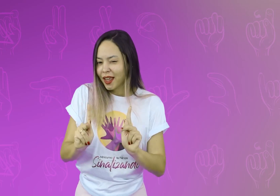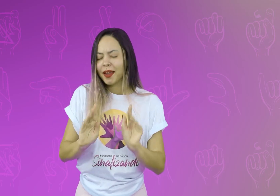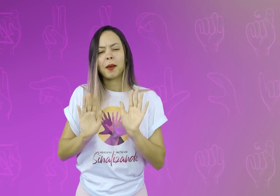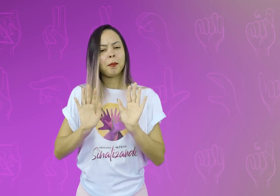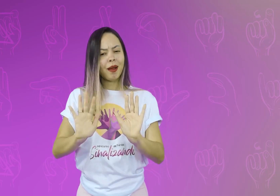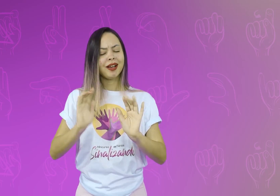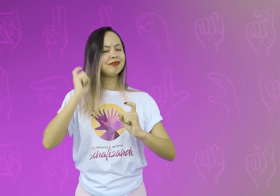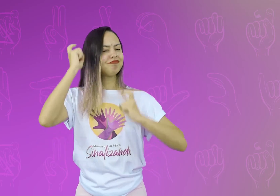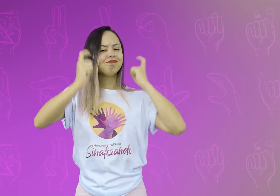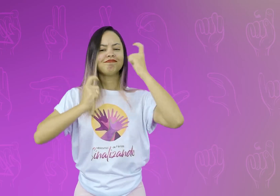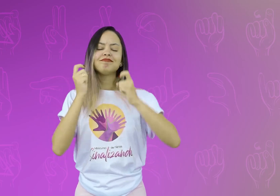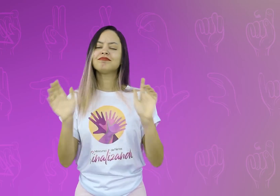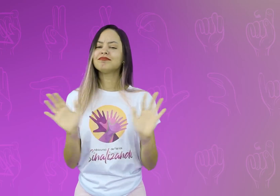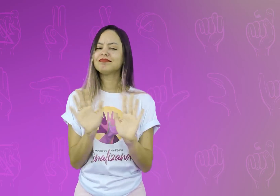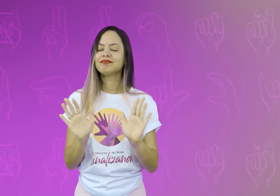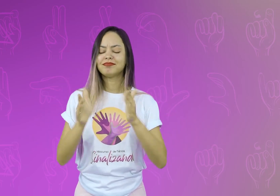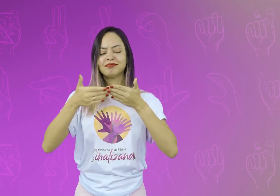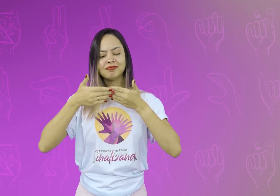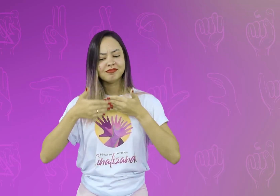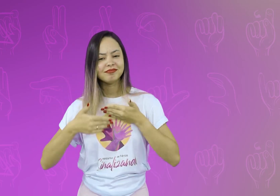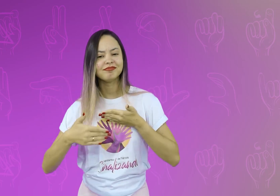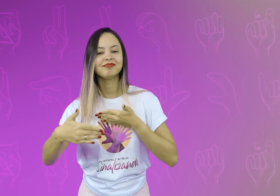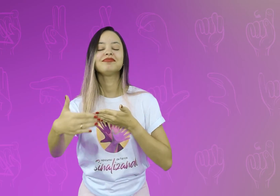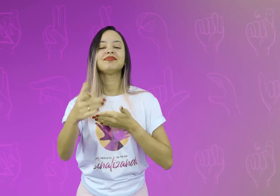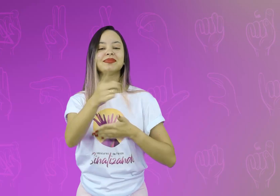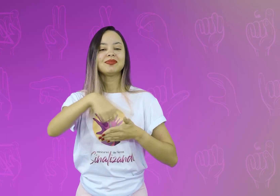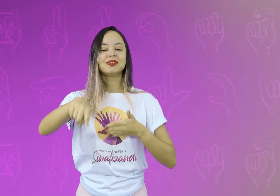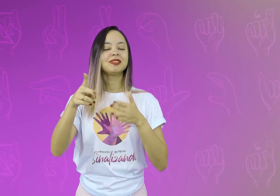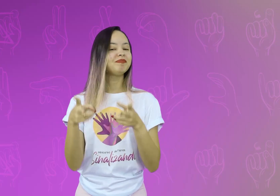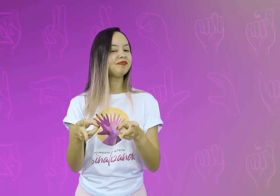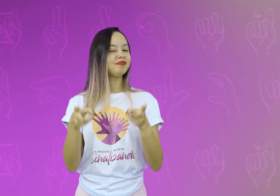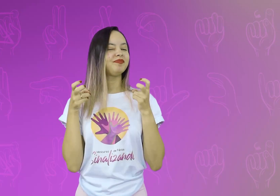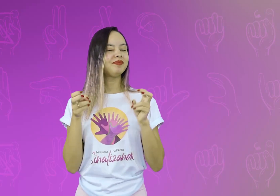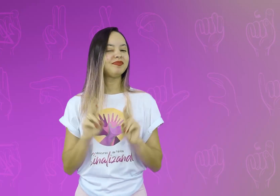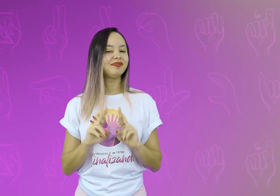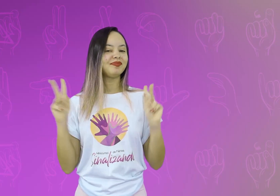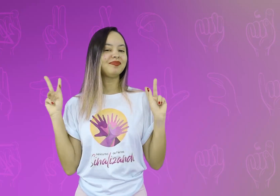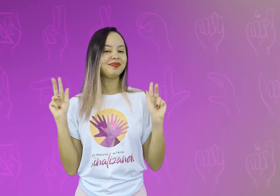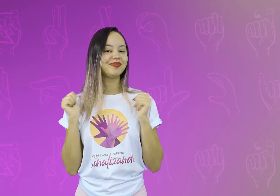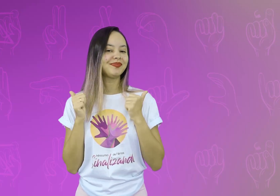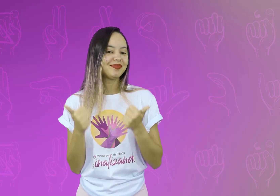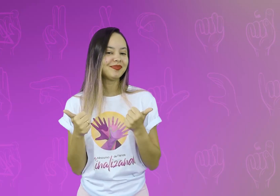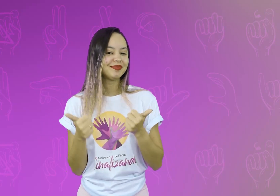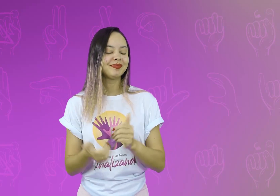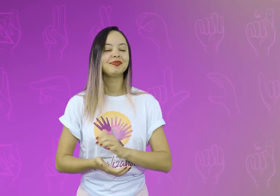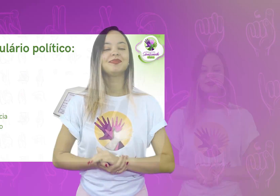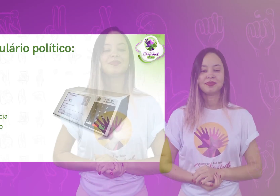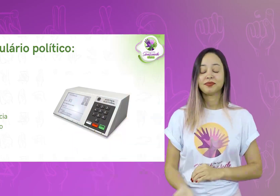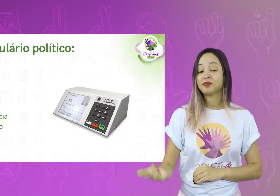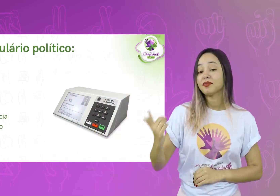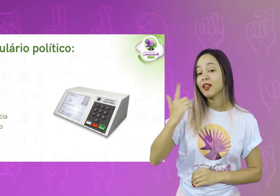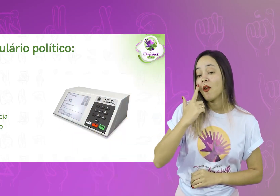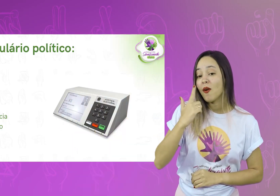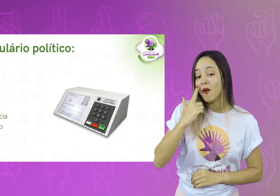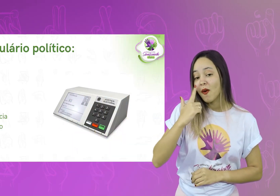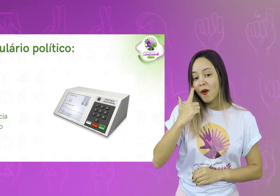da frase, certo? E não se preocupem, tá, gente? Porque durante a aula vocês vão notar a diferença.